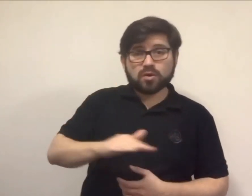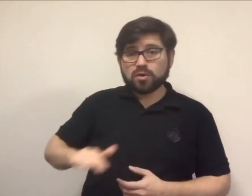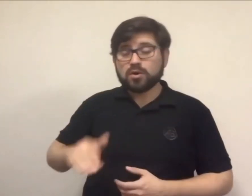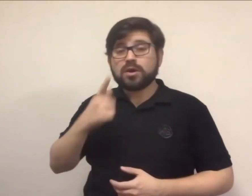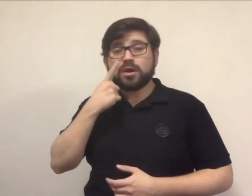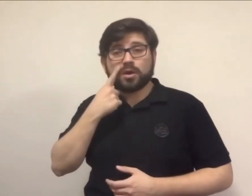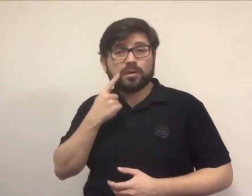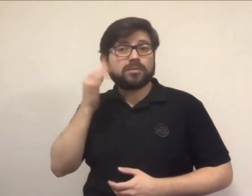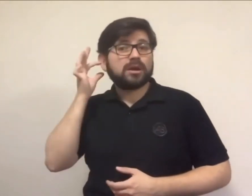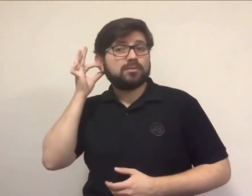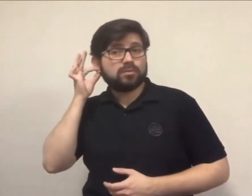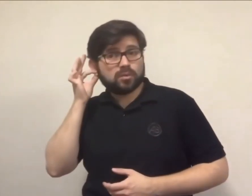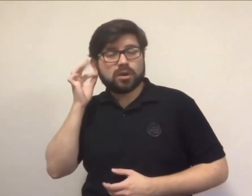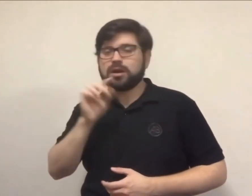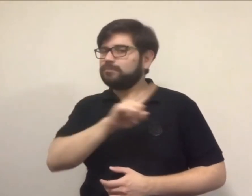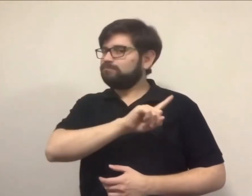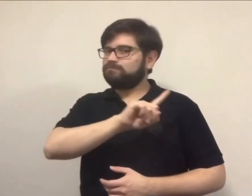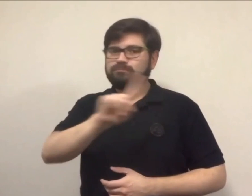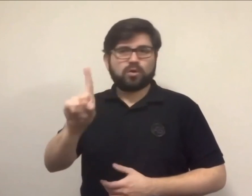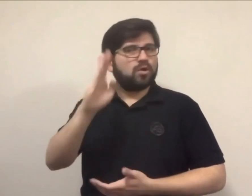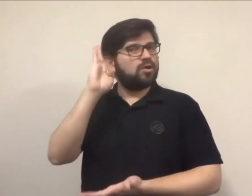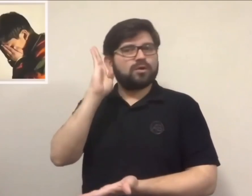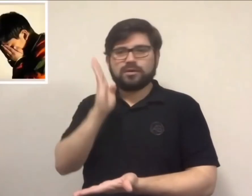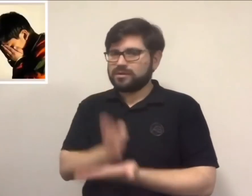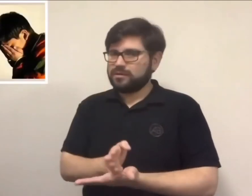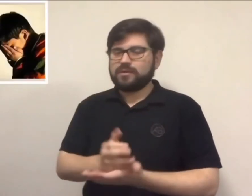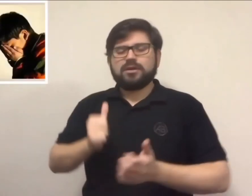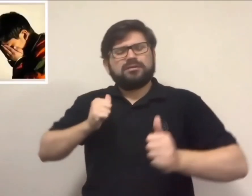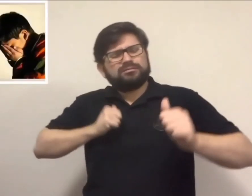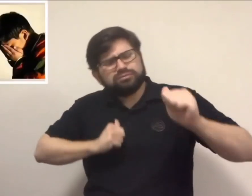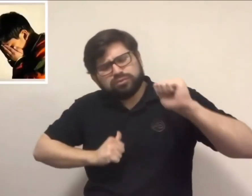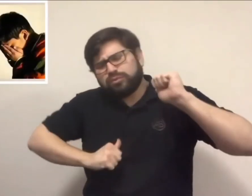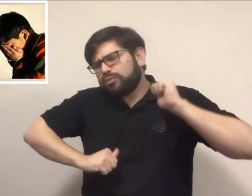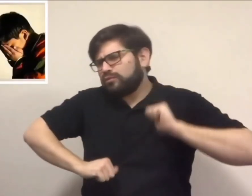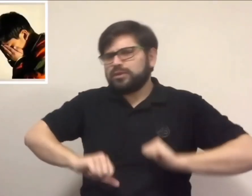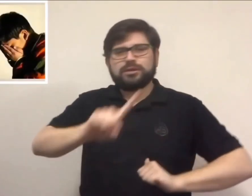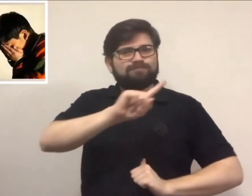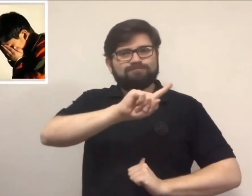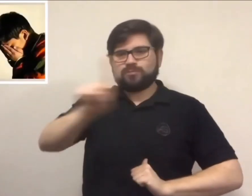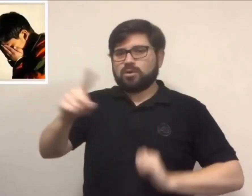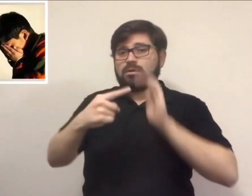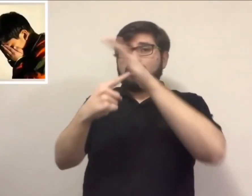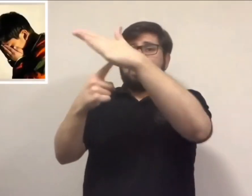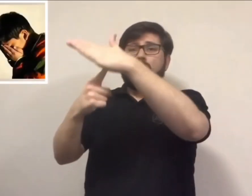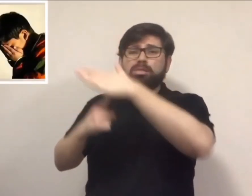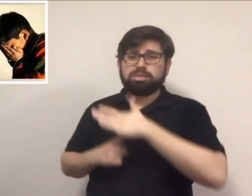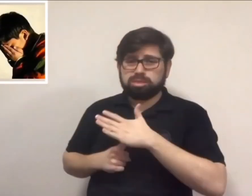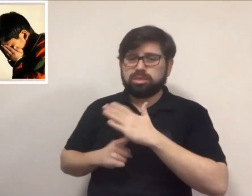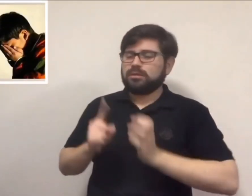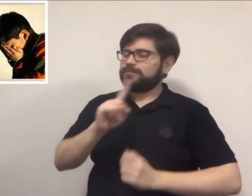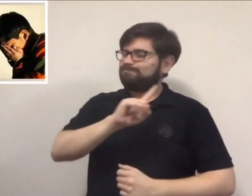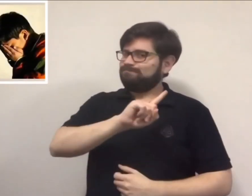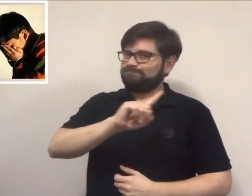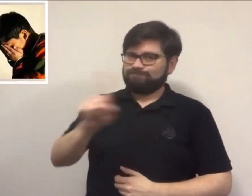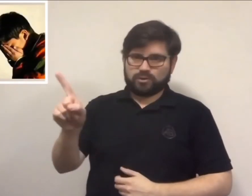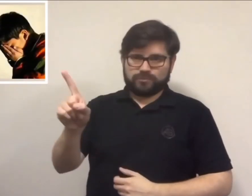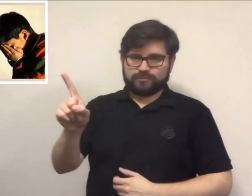Los niños no deben ser discriminados ni tampoco sufrir